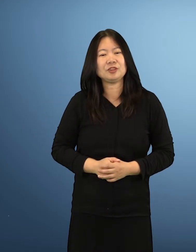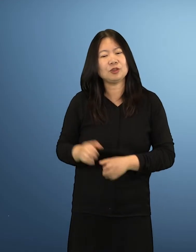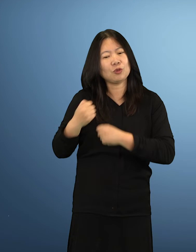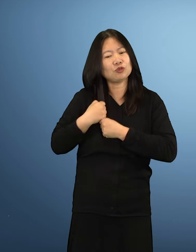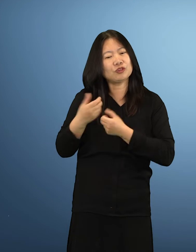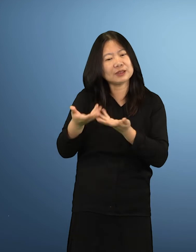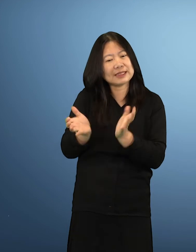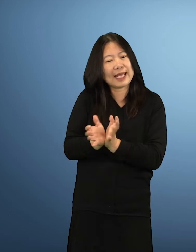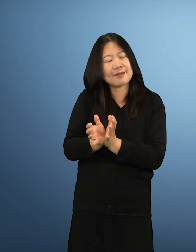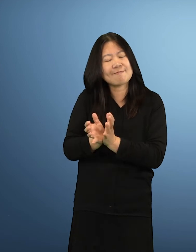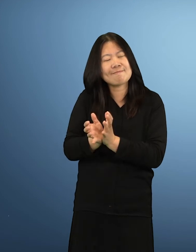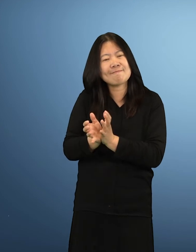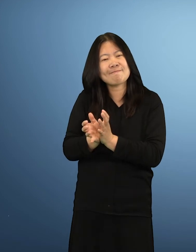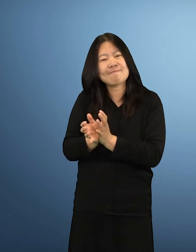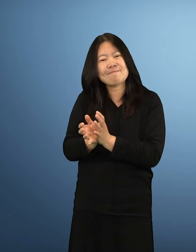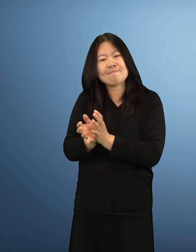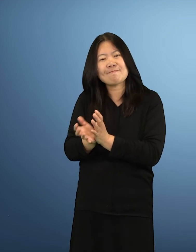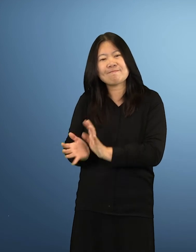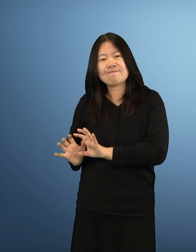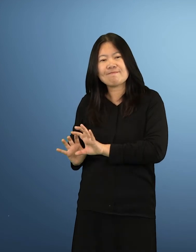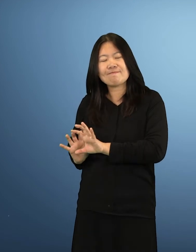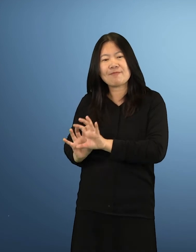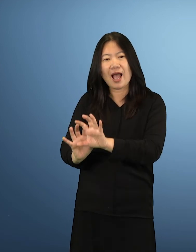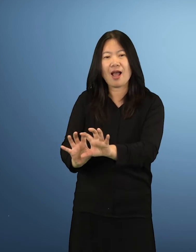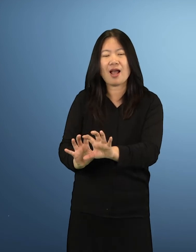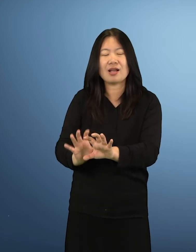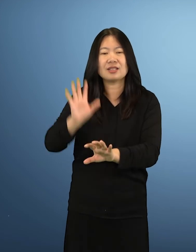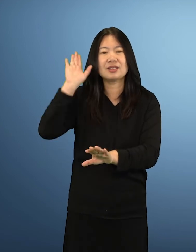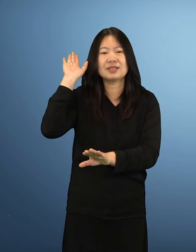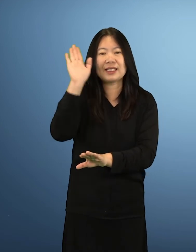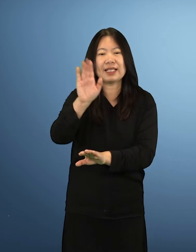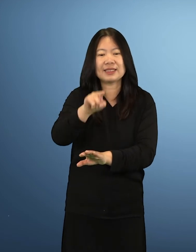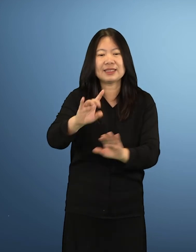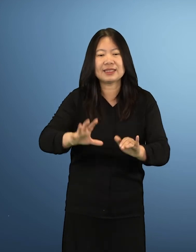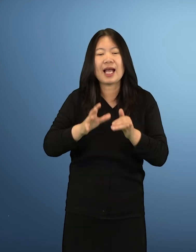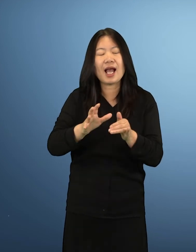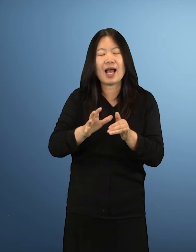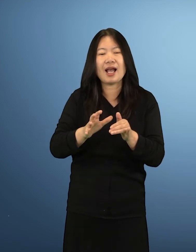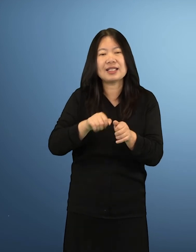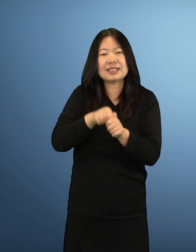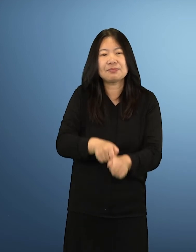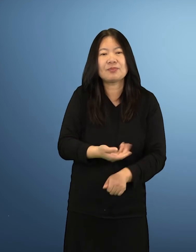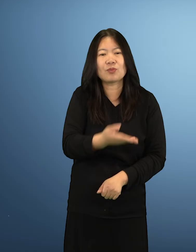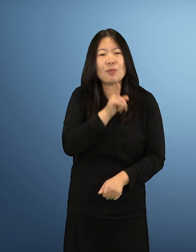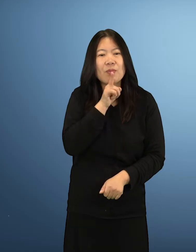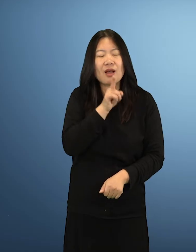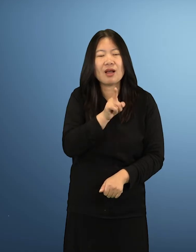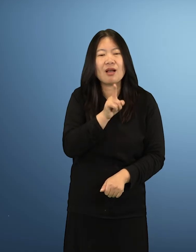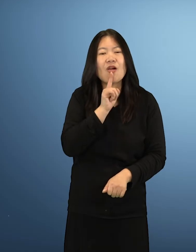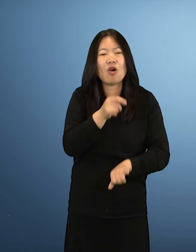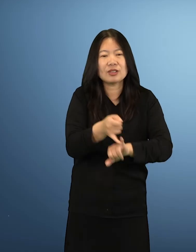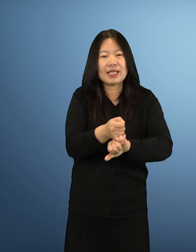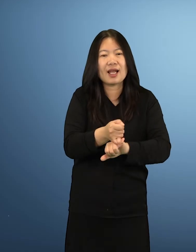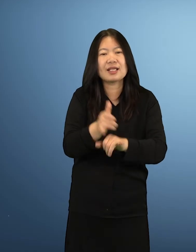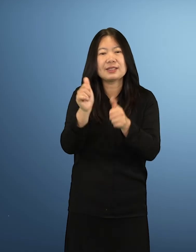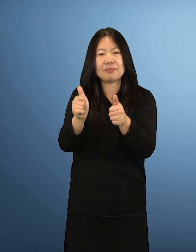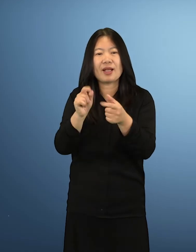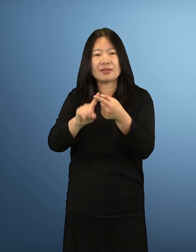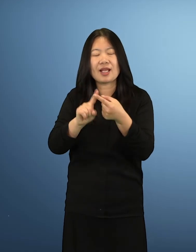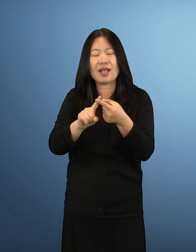군대가 일어나서 장차 이 나라를 징벌할 것을 언약적 심판을 경고하고 있는